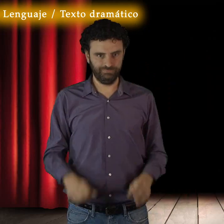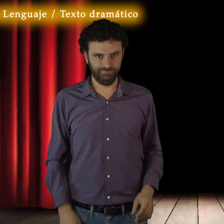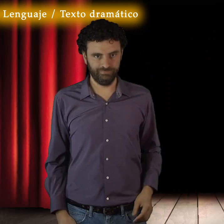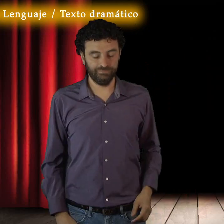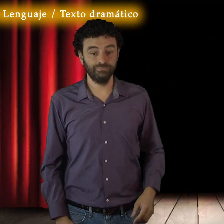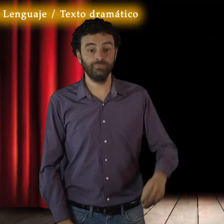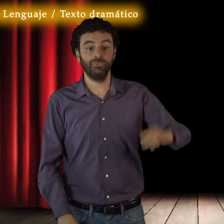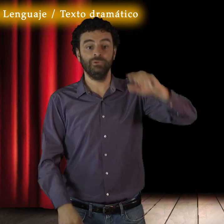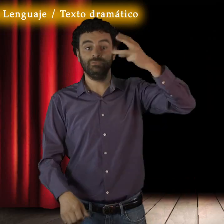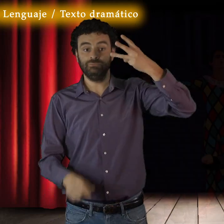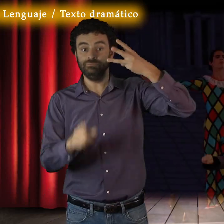nefastos